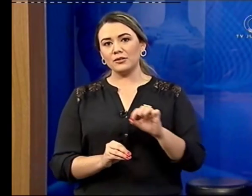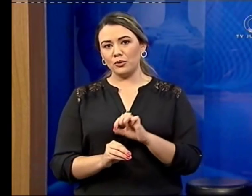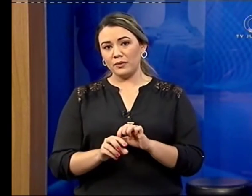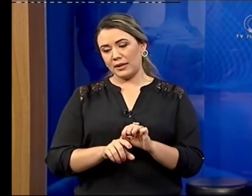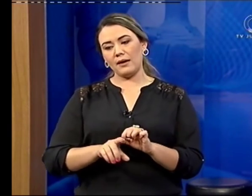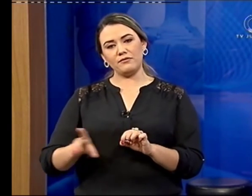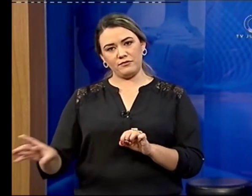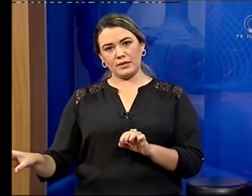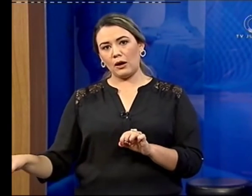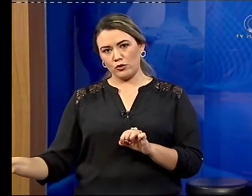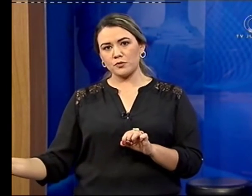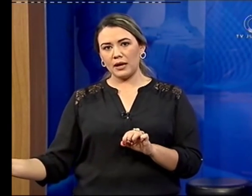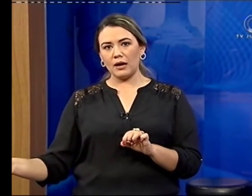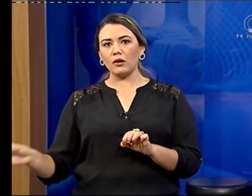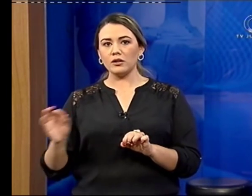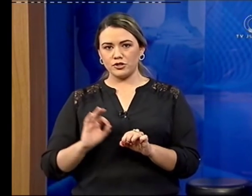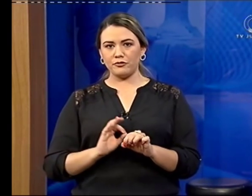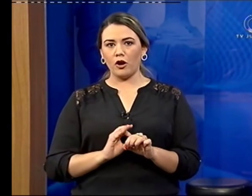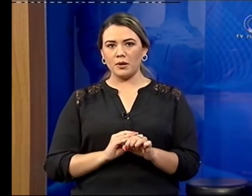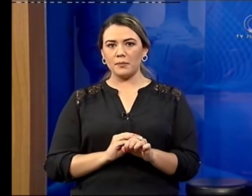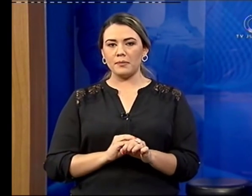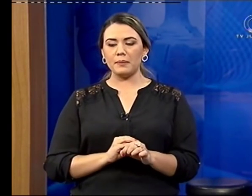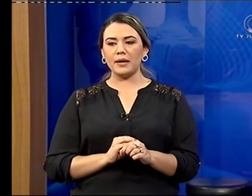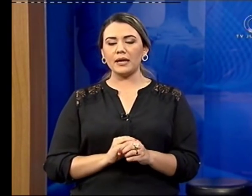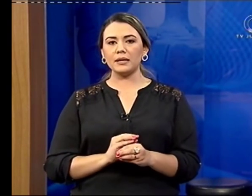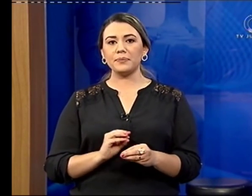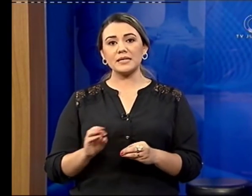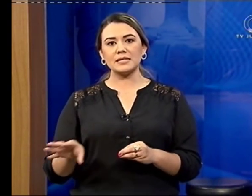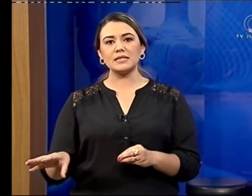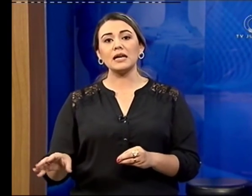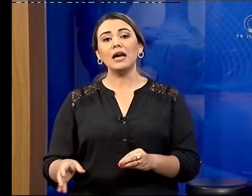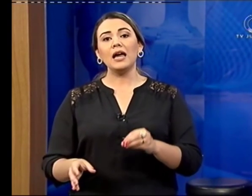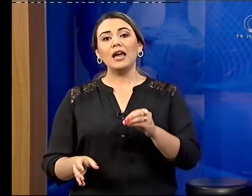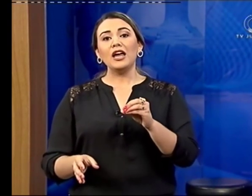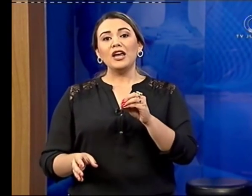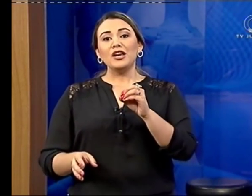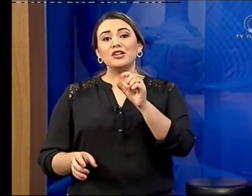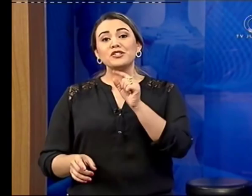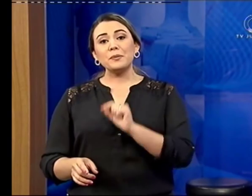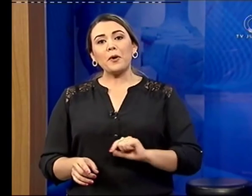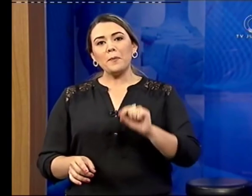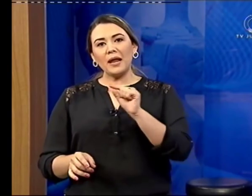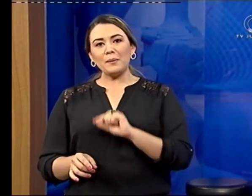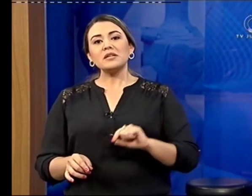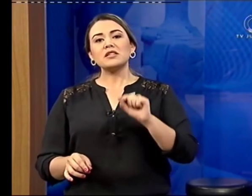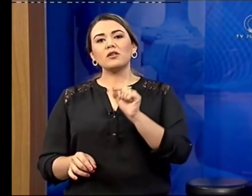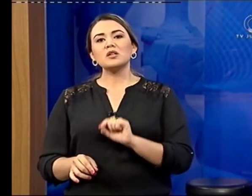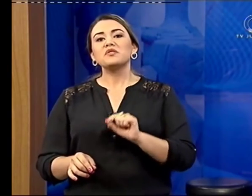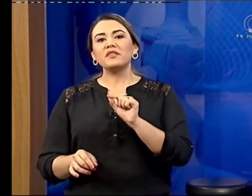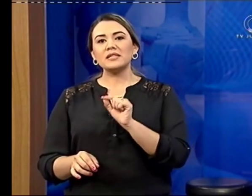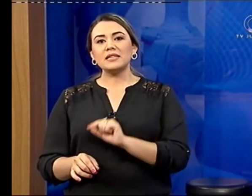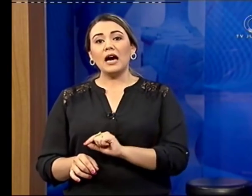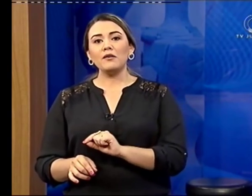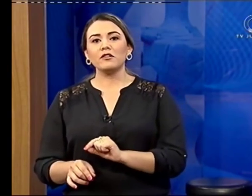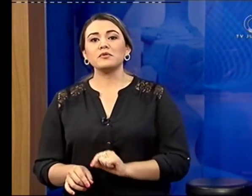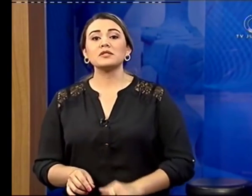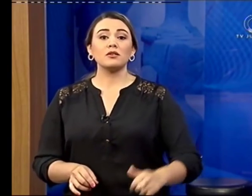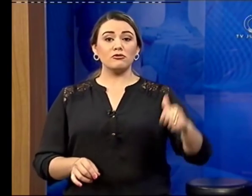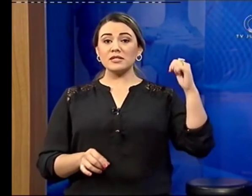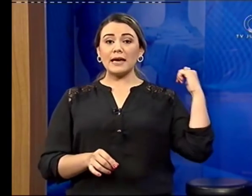falando na última aula, de forma bem precisa, de problemas que nós vivenciávamos no